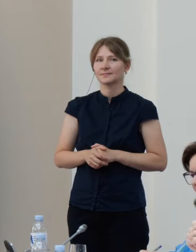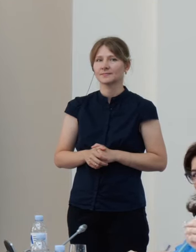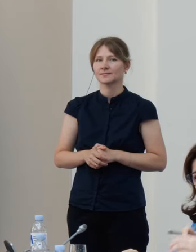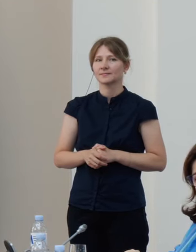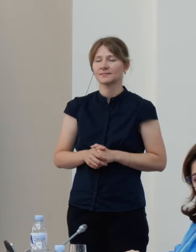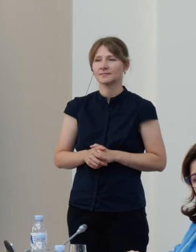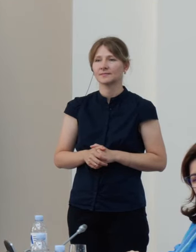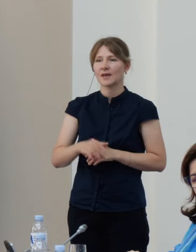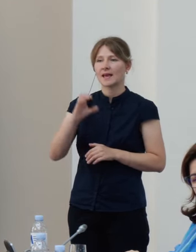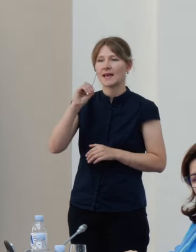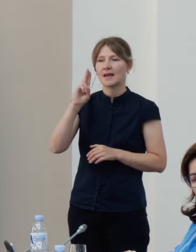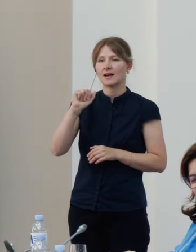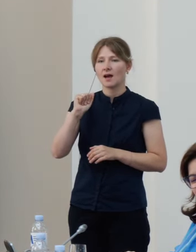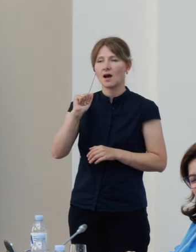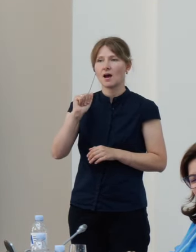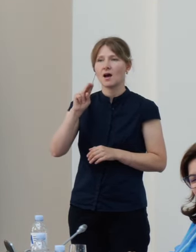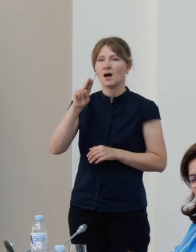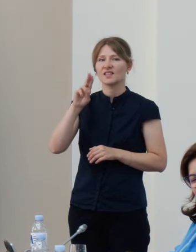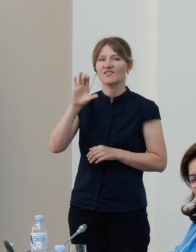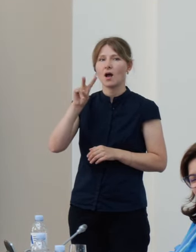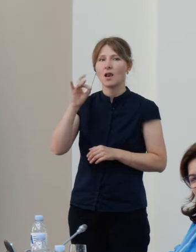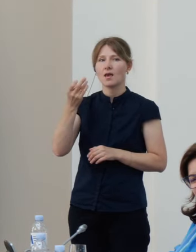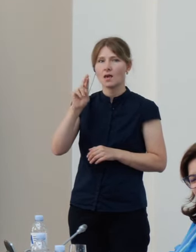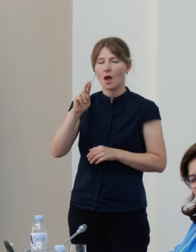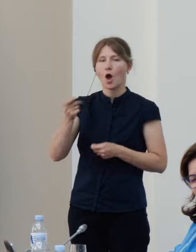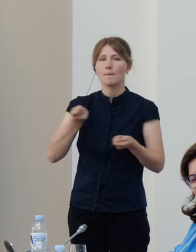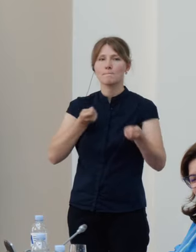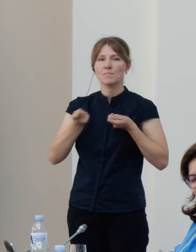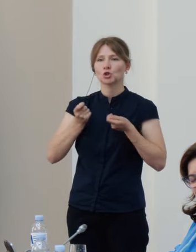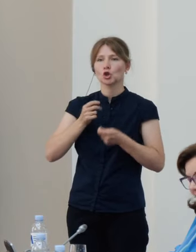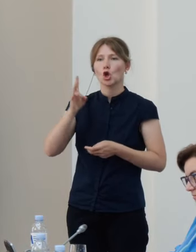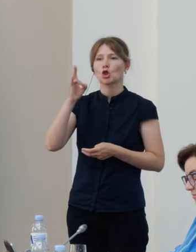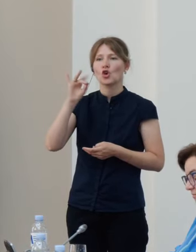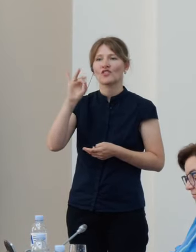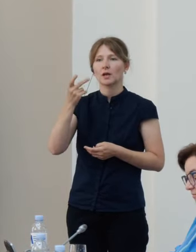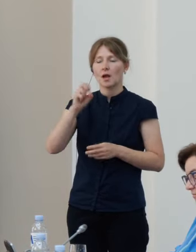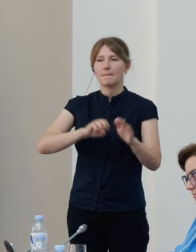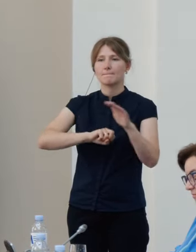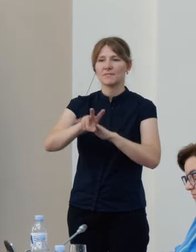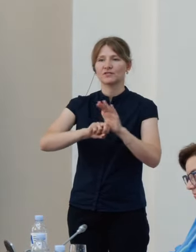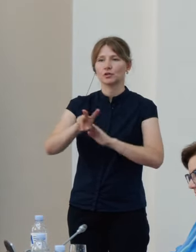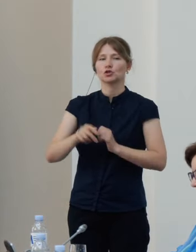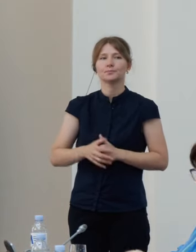Următoarea persoană este Eka Gvalia, manageră regională a Consiliului Norvegian pentru Refugiați.